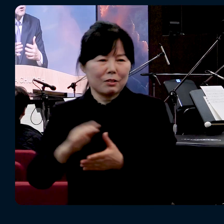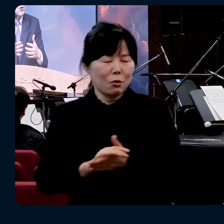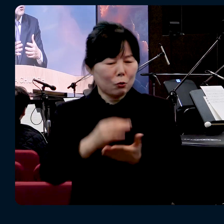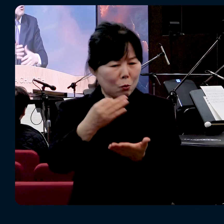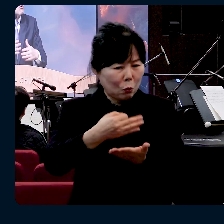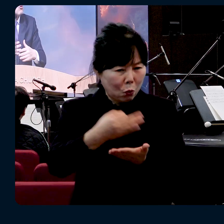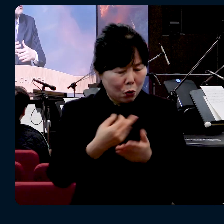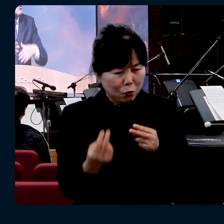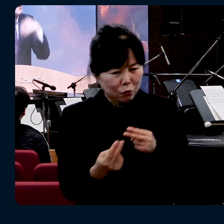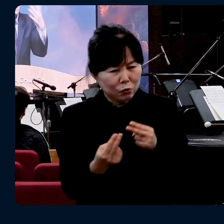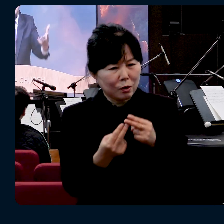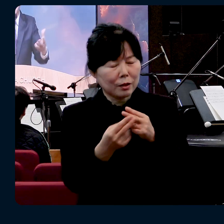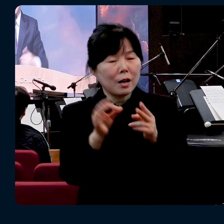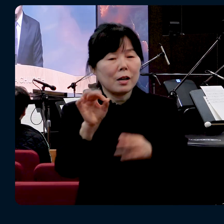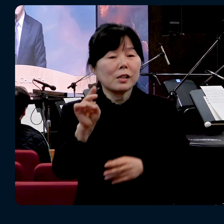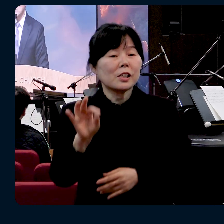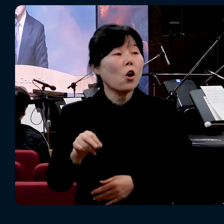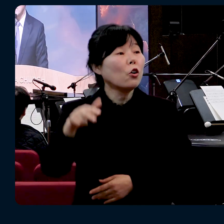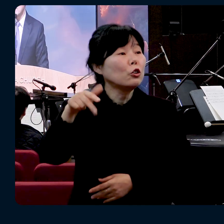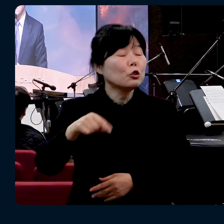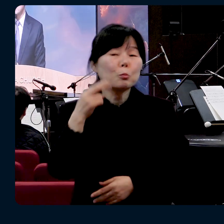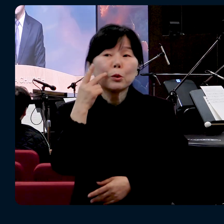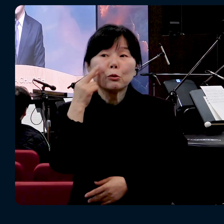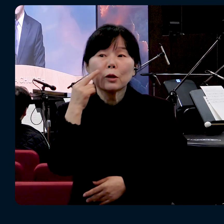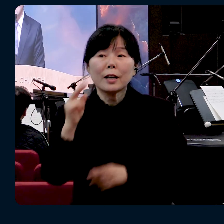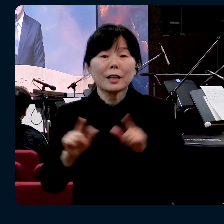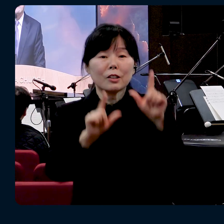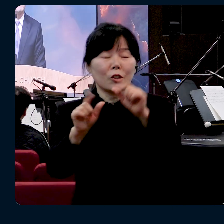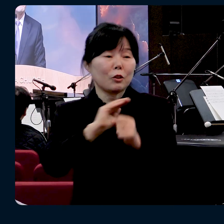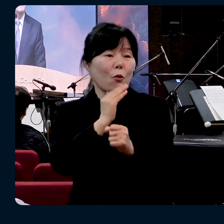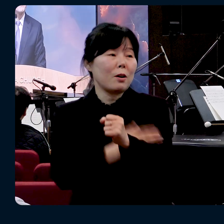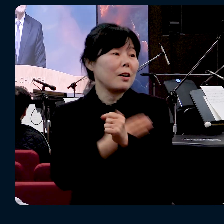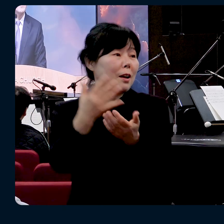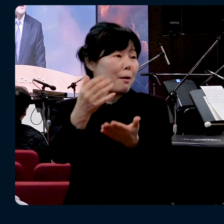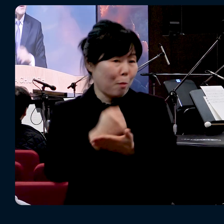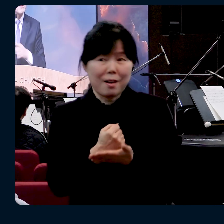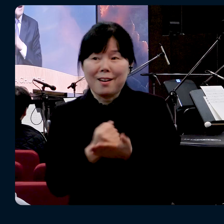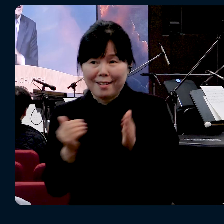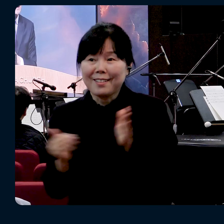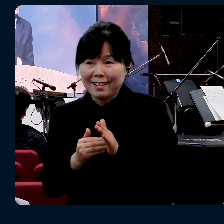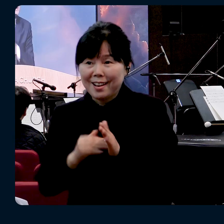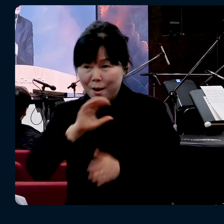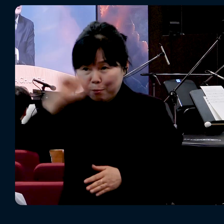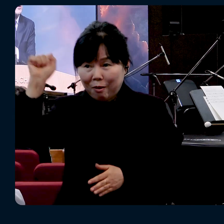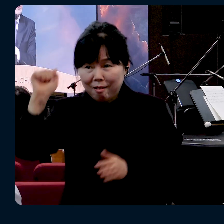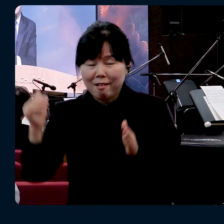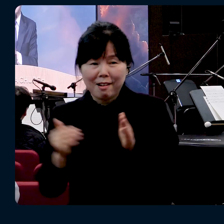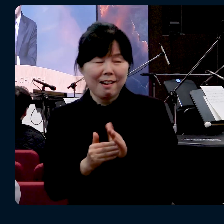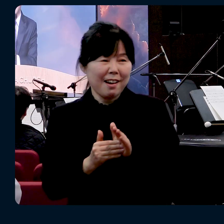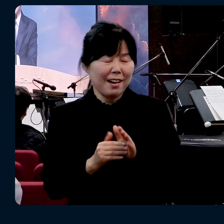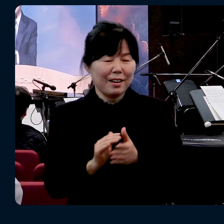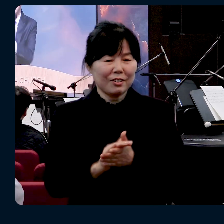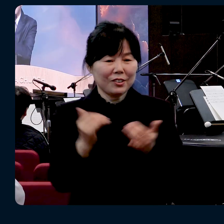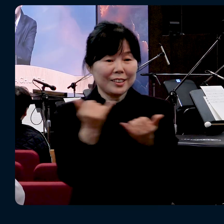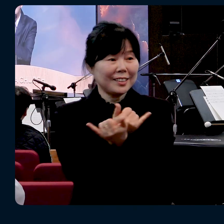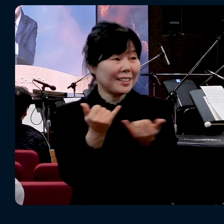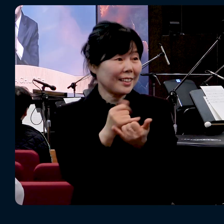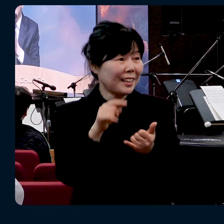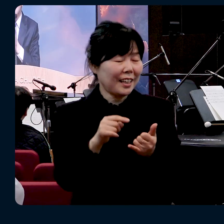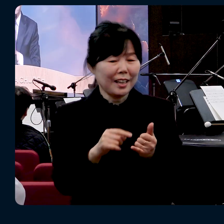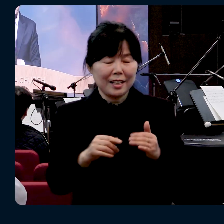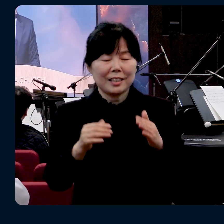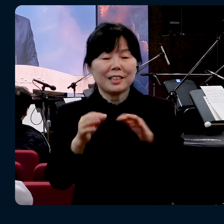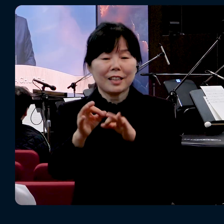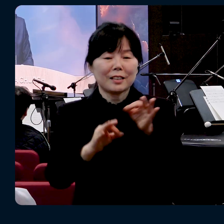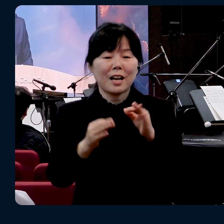그러면서 돈을 내서 영주권도 이제 어떻게 만들어서 받게 되고, 그 다음에 그 가게를 그 친척이 더 안